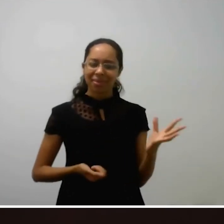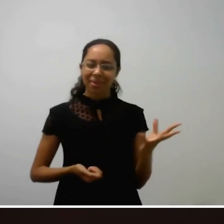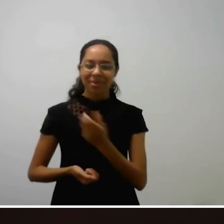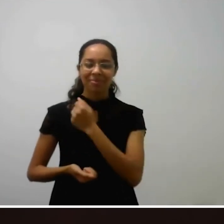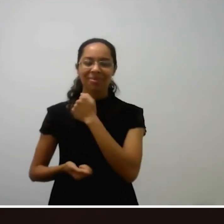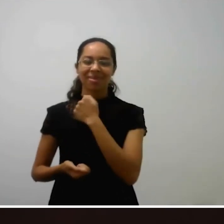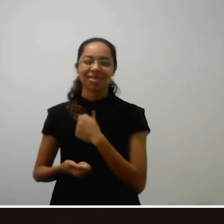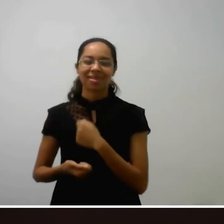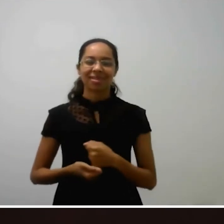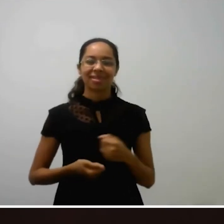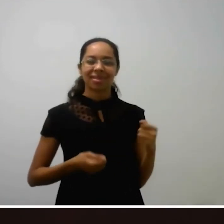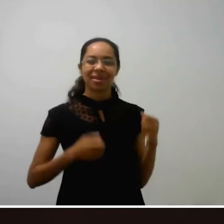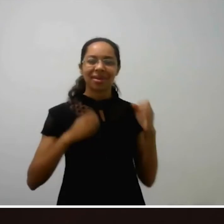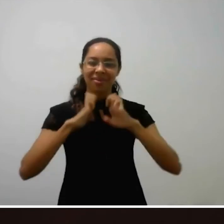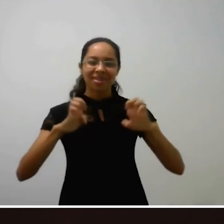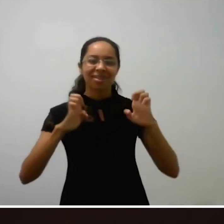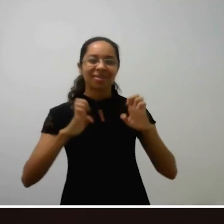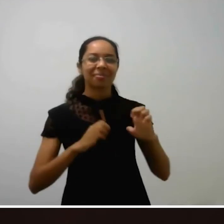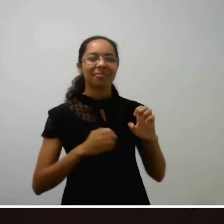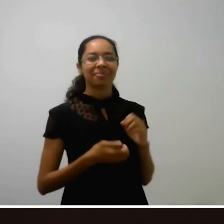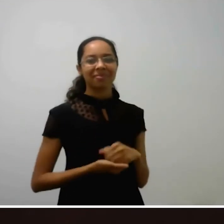Ó Senhor Jesus.